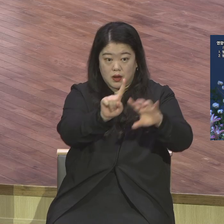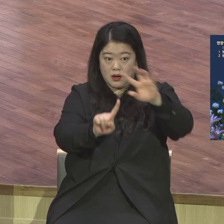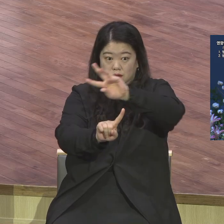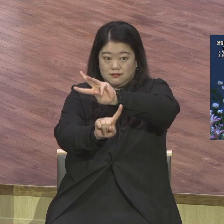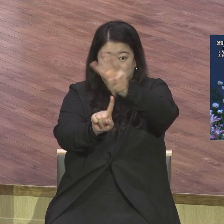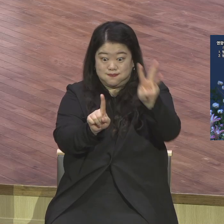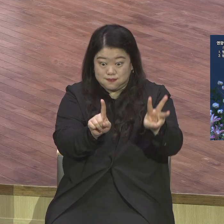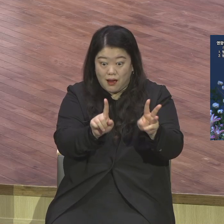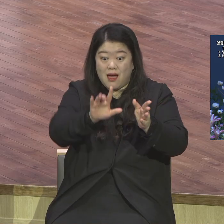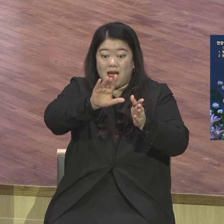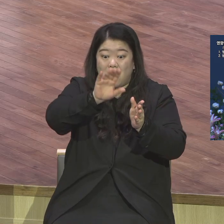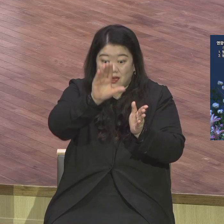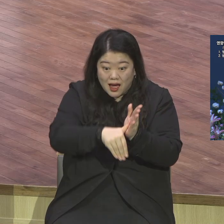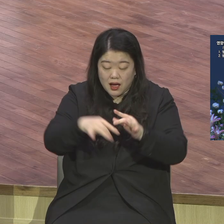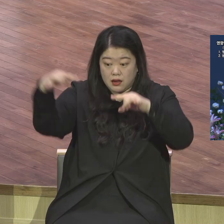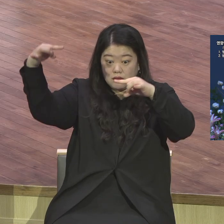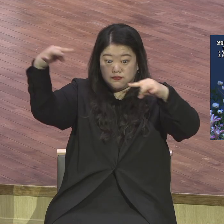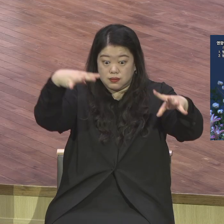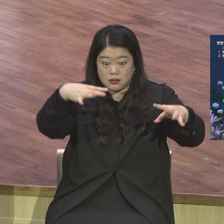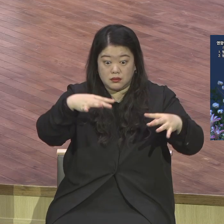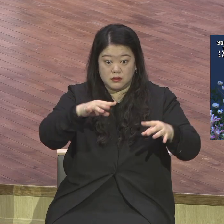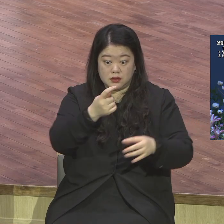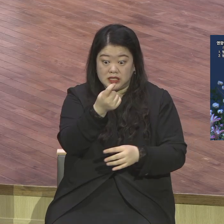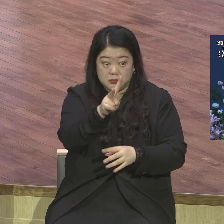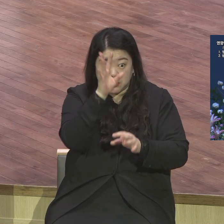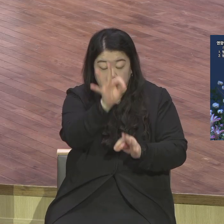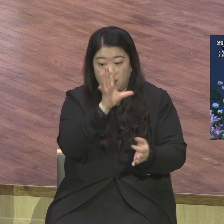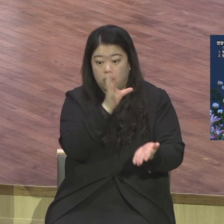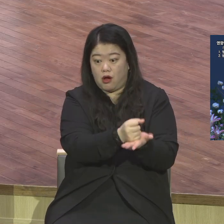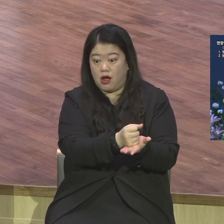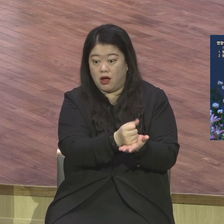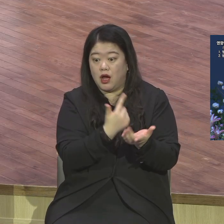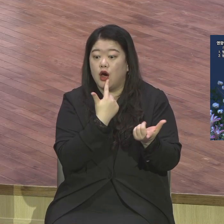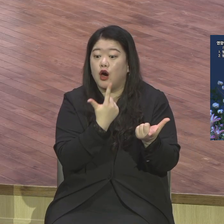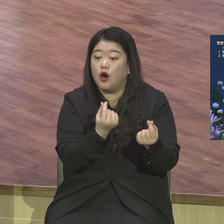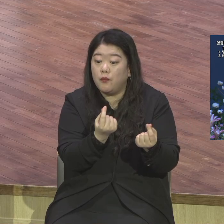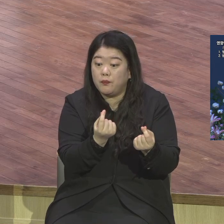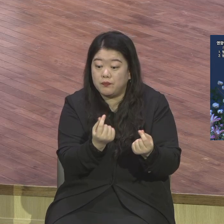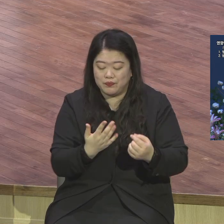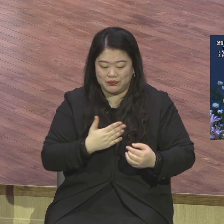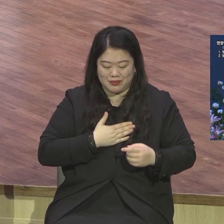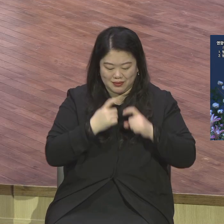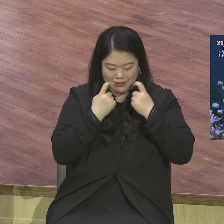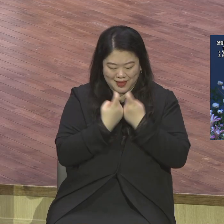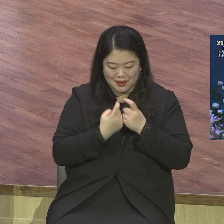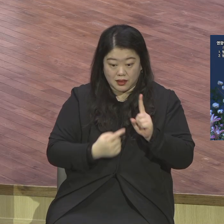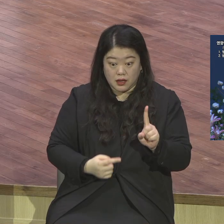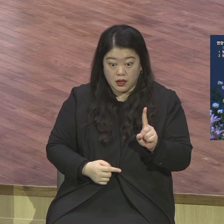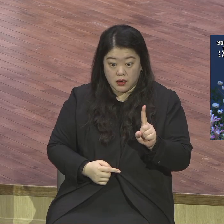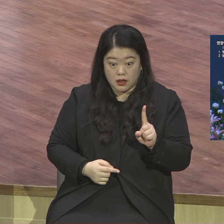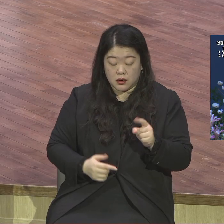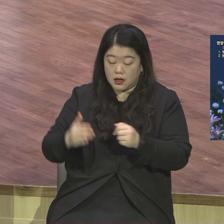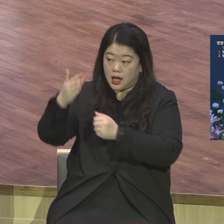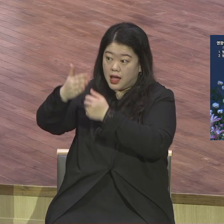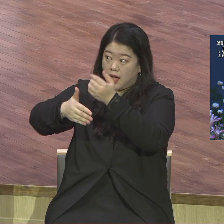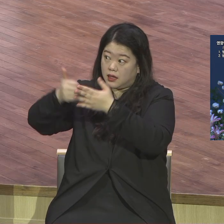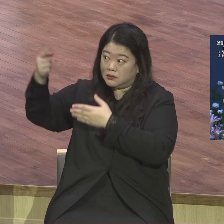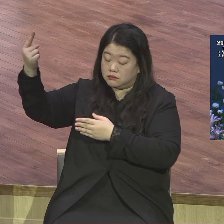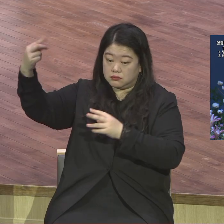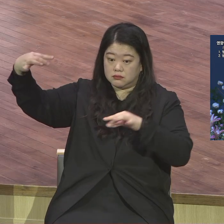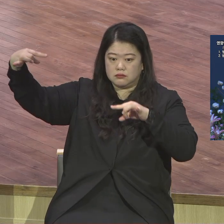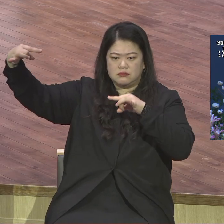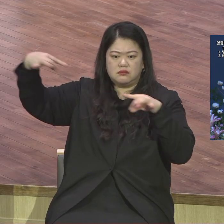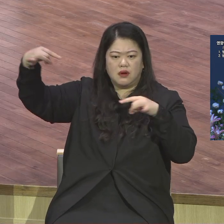말, 힘주는 말, 치유하는 말, 하나 되는 말, 이 말.